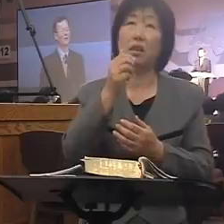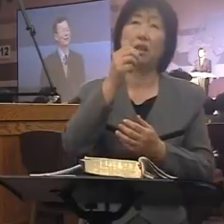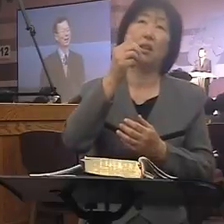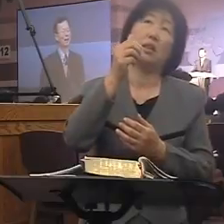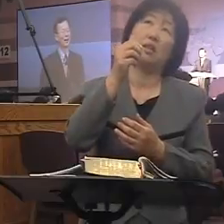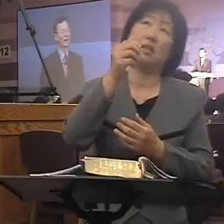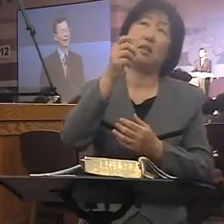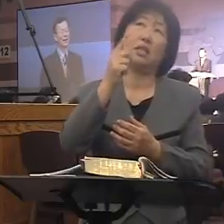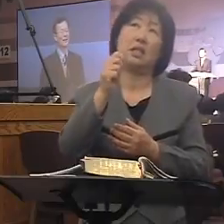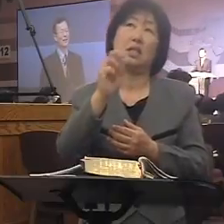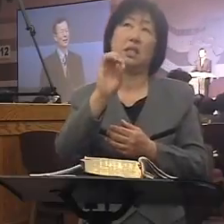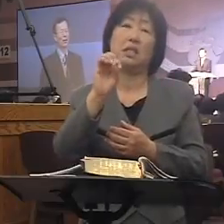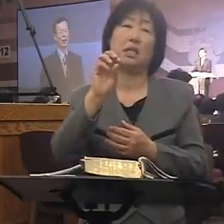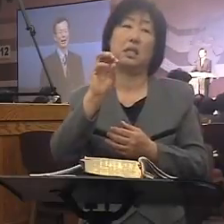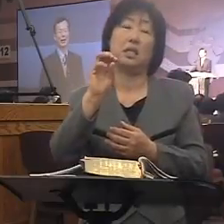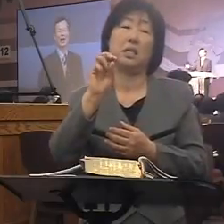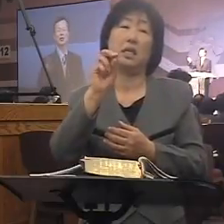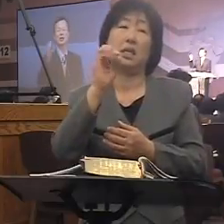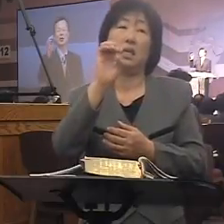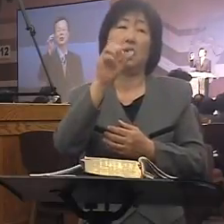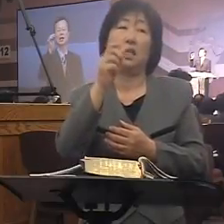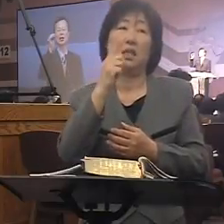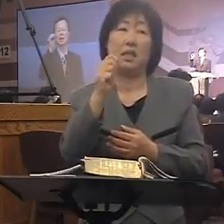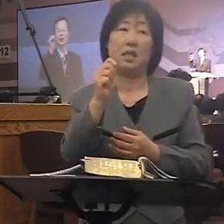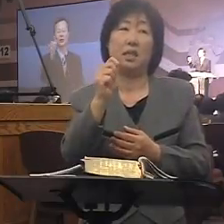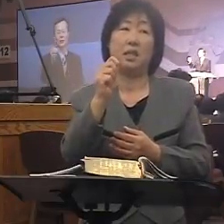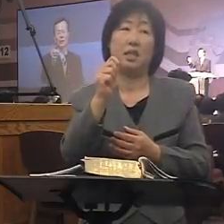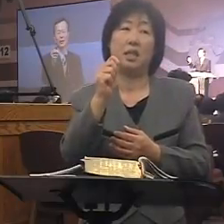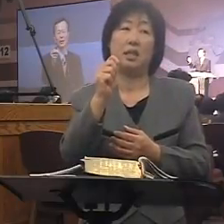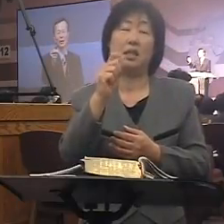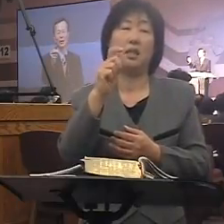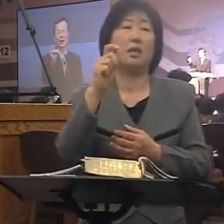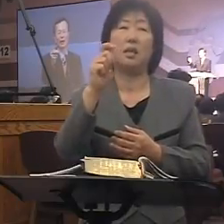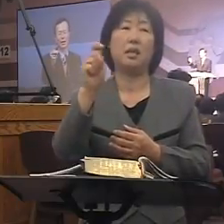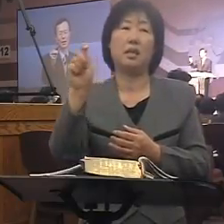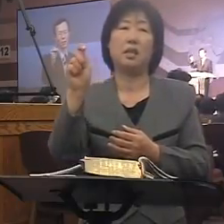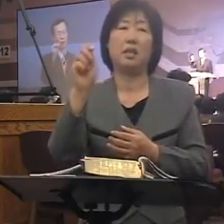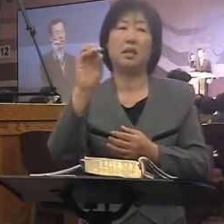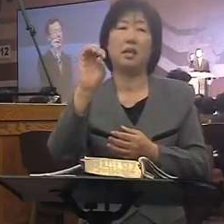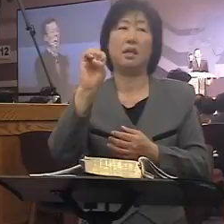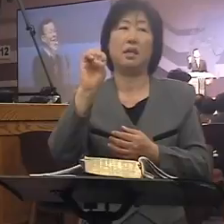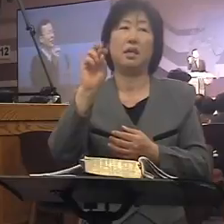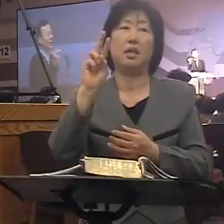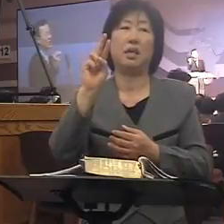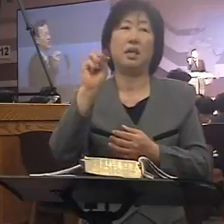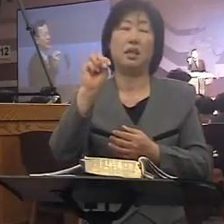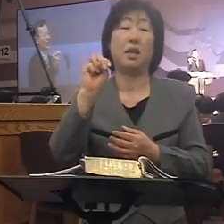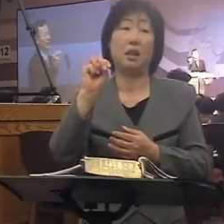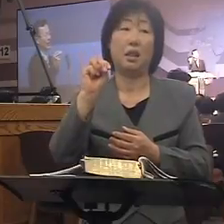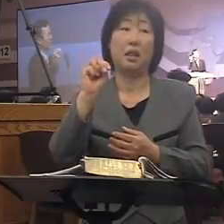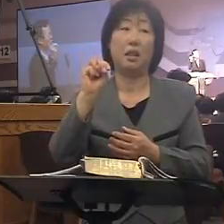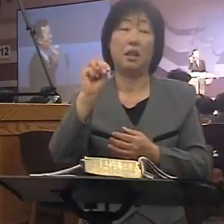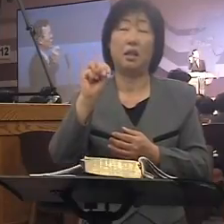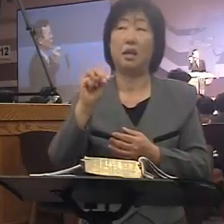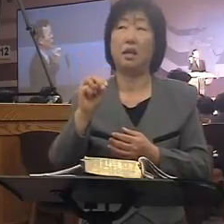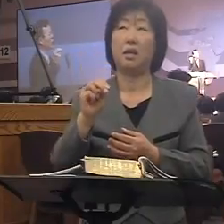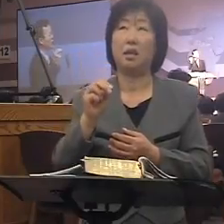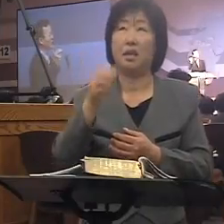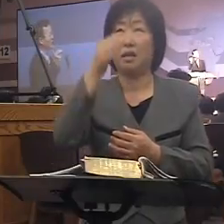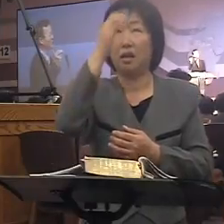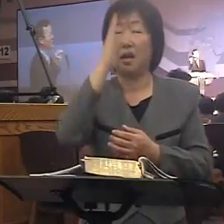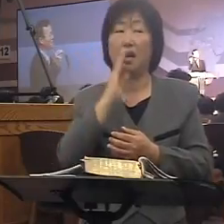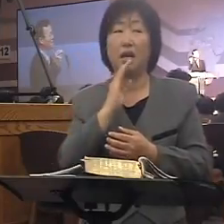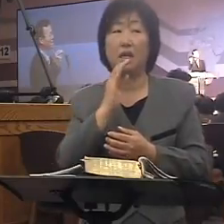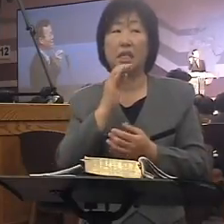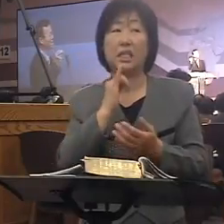하나님이 여러분 삶 안에, 영혼 안에 당신의 형상을 만들기 위해 아직도 포기하지 않았다는 것입니다. God is not done with